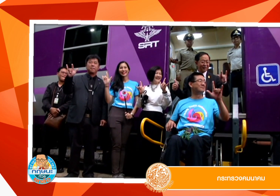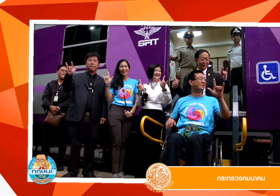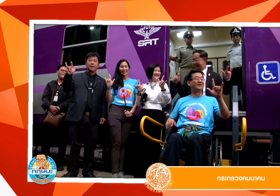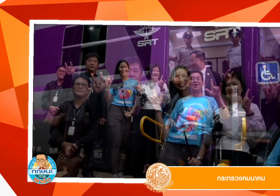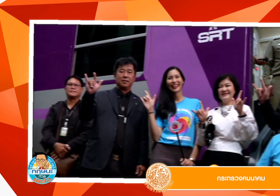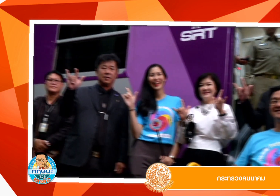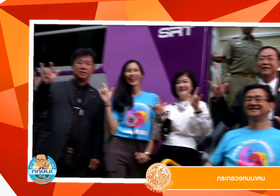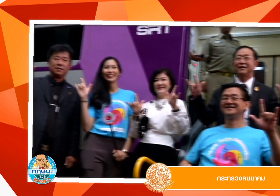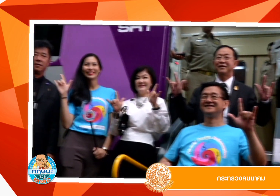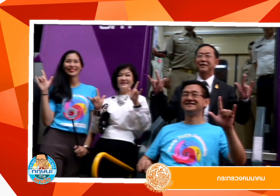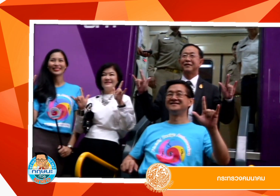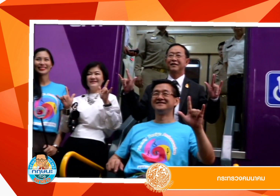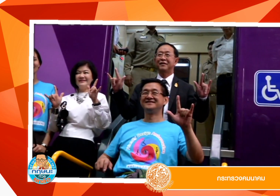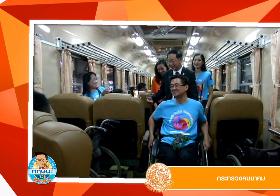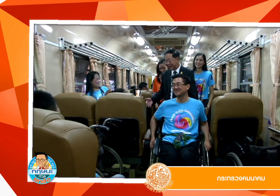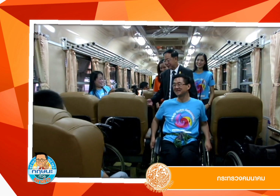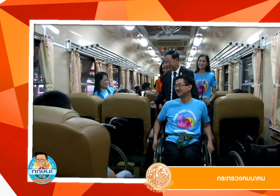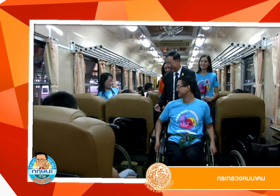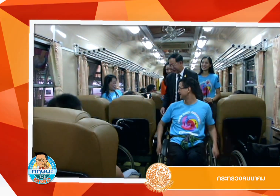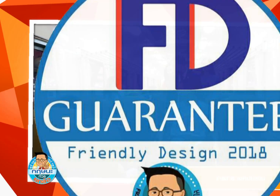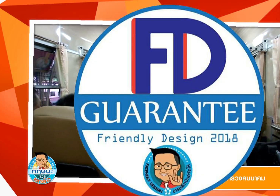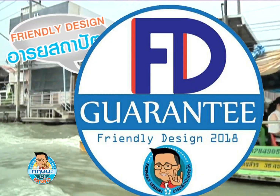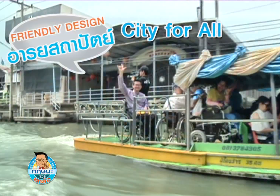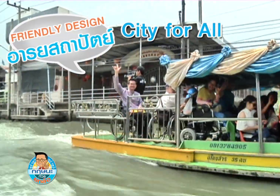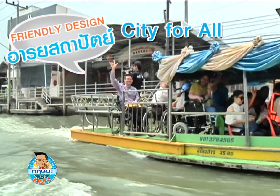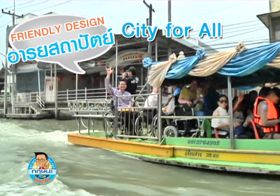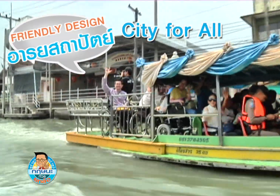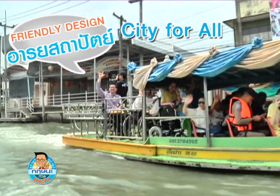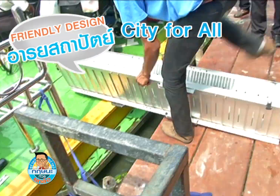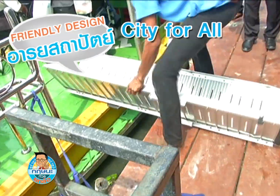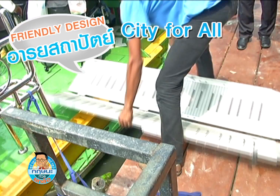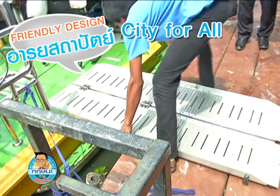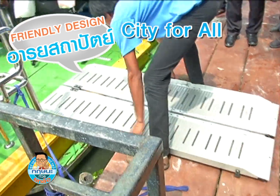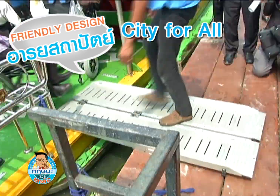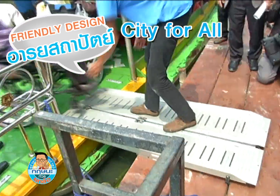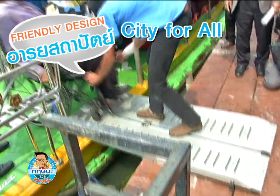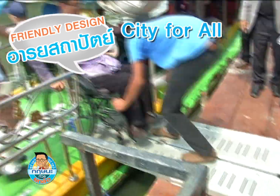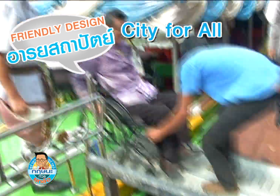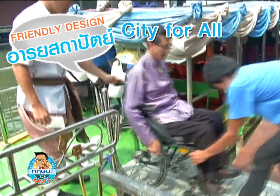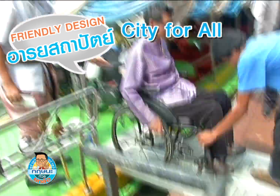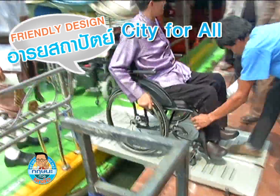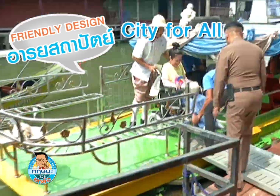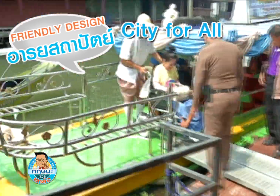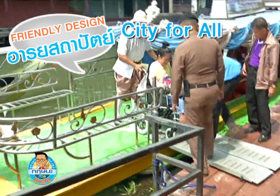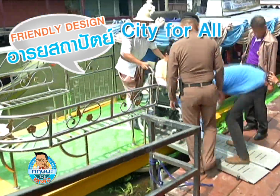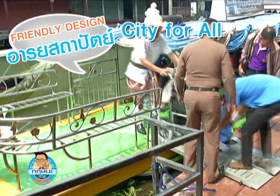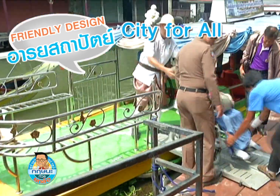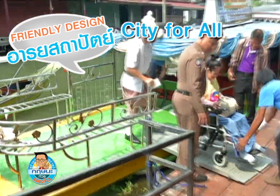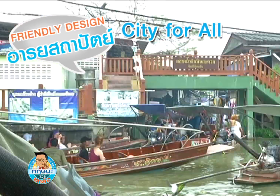การขับเคลื่อนและรณรงค์เรื่องเฟรลี่ดีไซน์และการออกแบบที่เป็นมาตรฐานสากลเป็นมิตรกับคนทั้งมวลจนส่ง